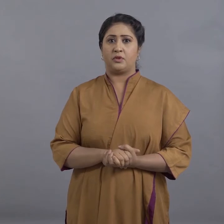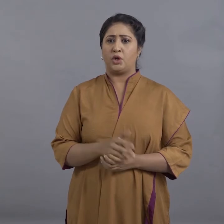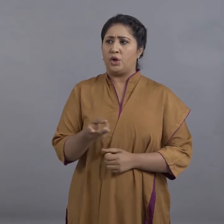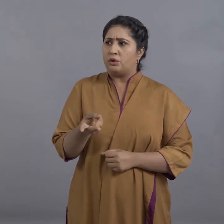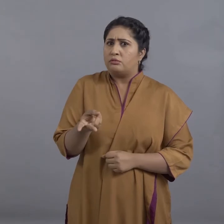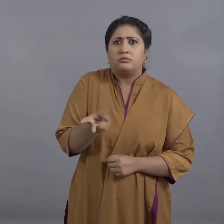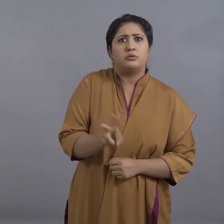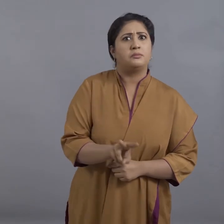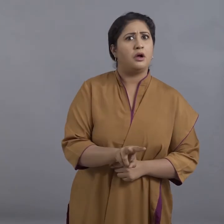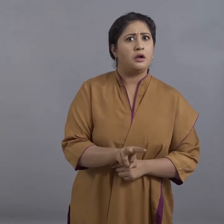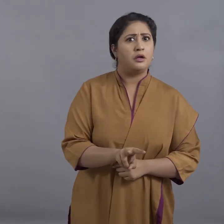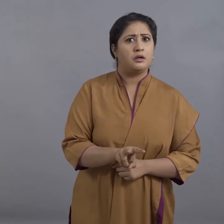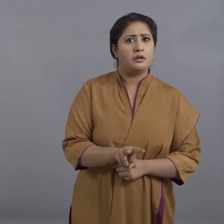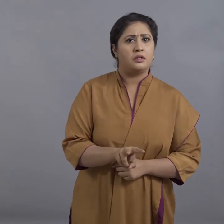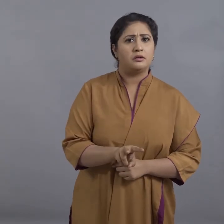दोबारा,